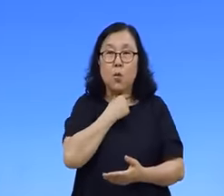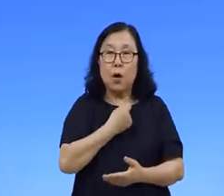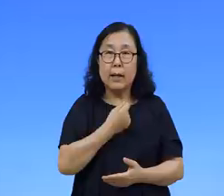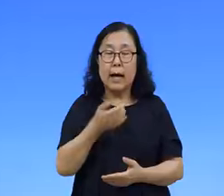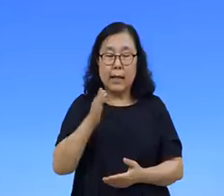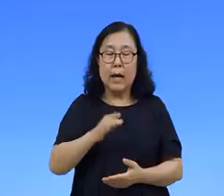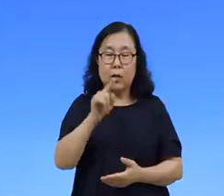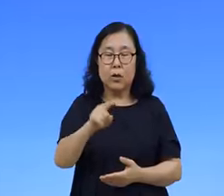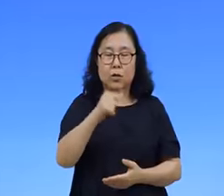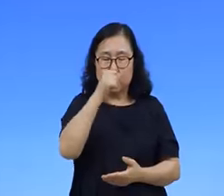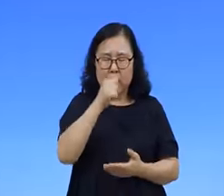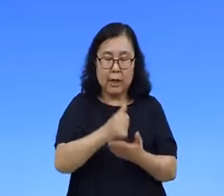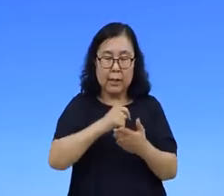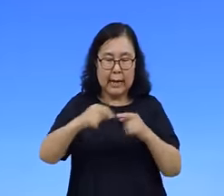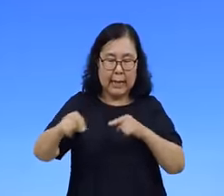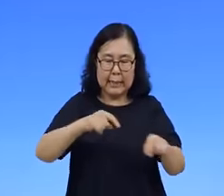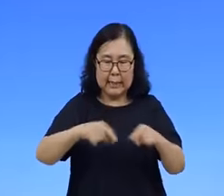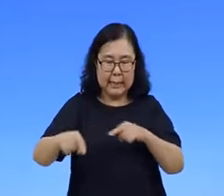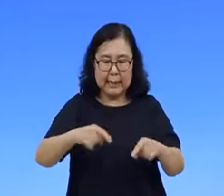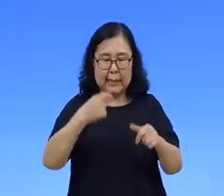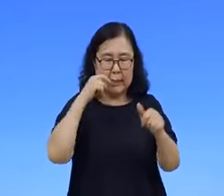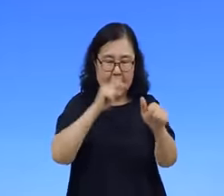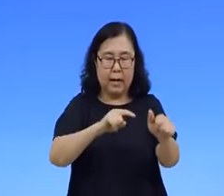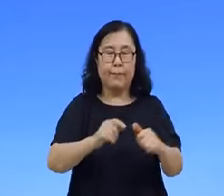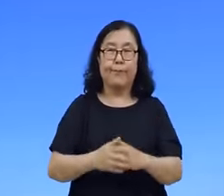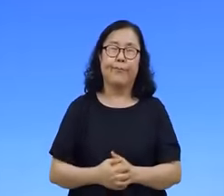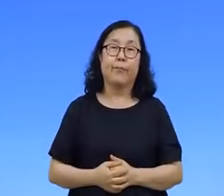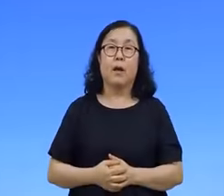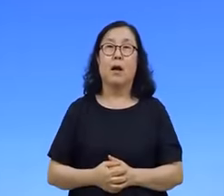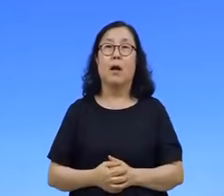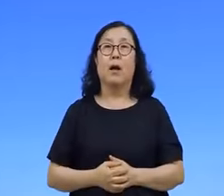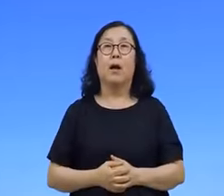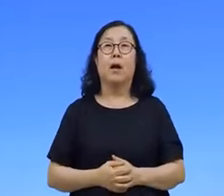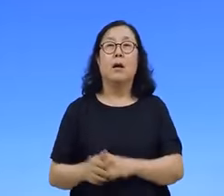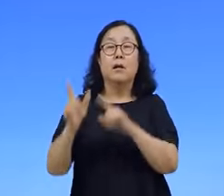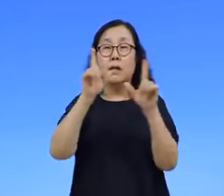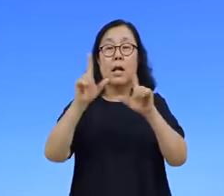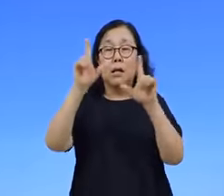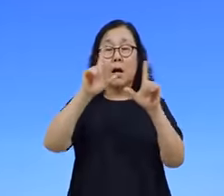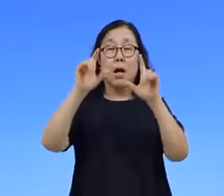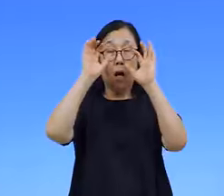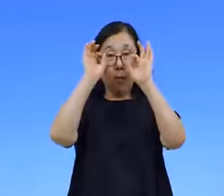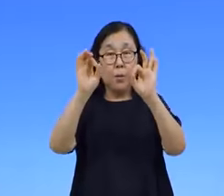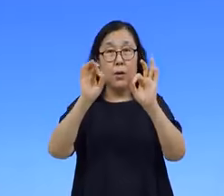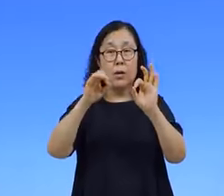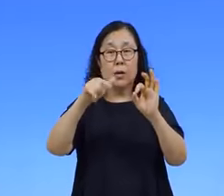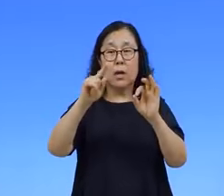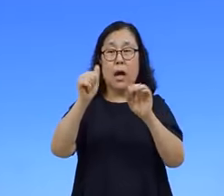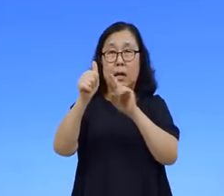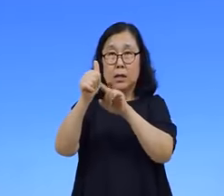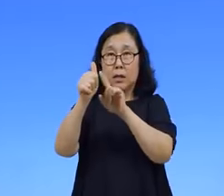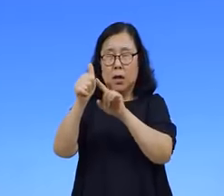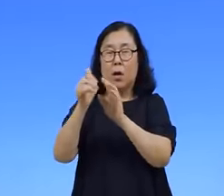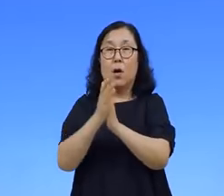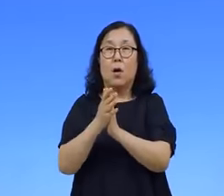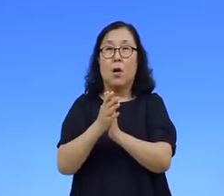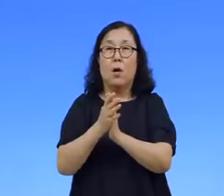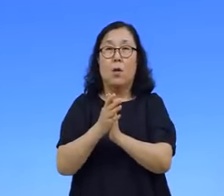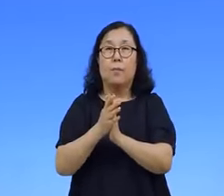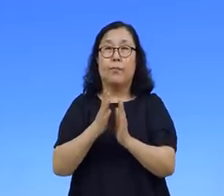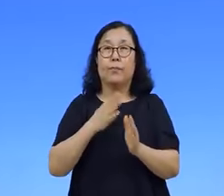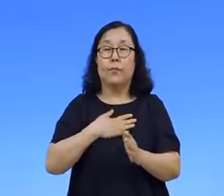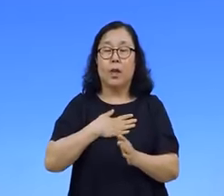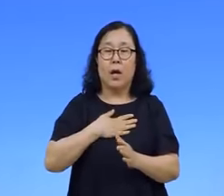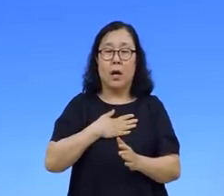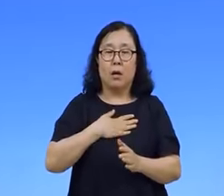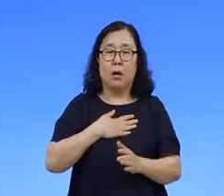들어보세요. 죄가 너를 원하나 너는 죄를 다스릴지니라. 여러분 살다 보면은 가인처럼